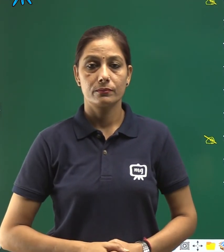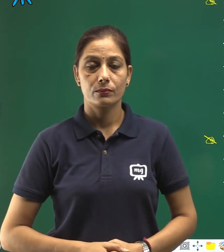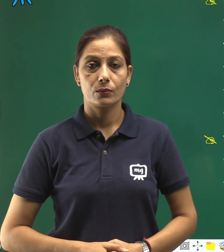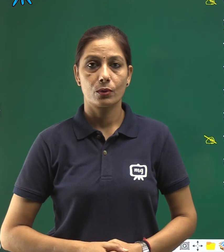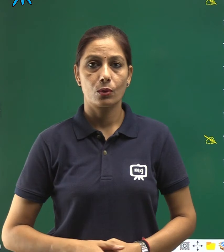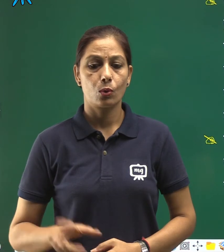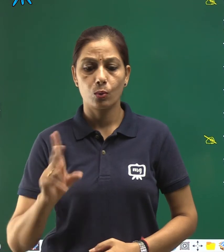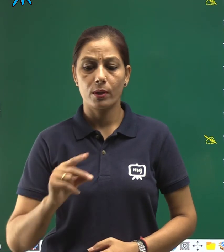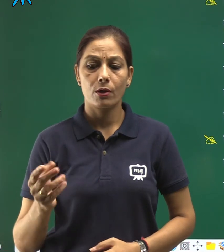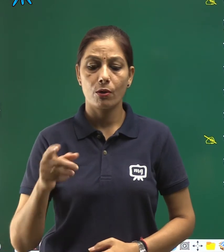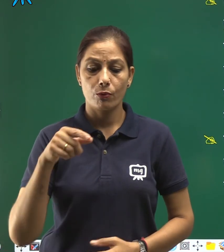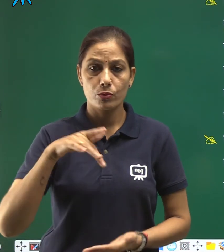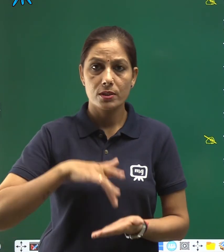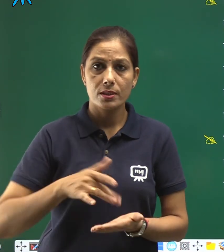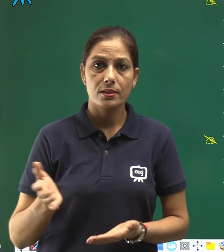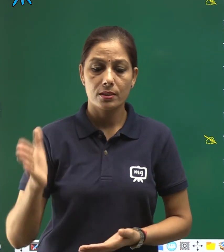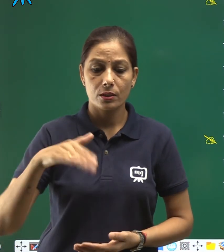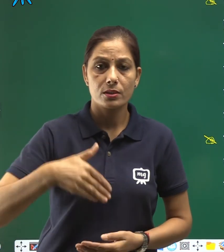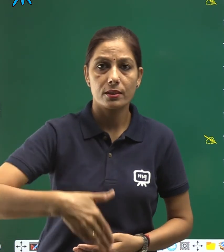वहां से गुजरते हैं